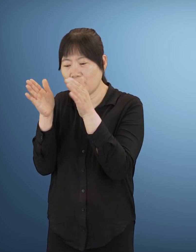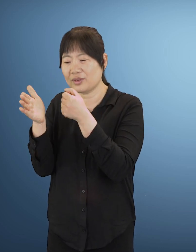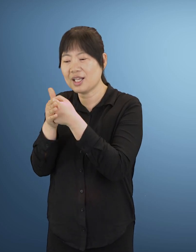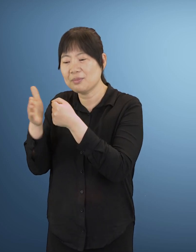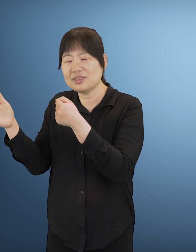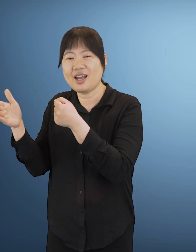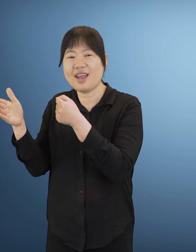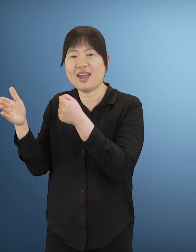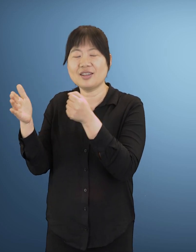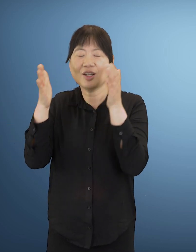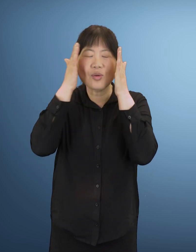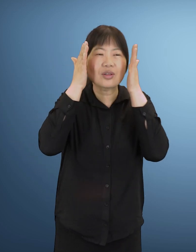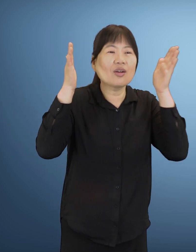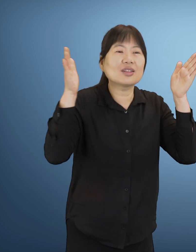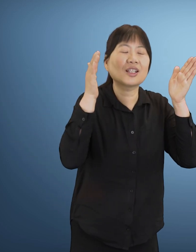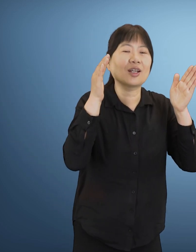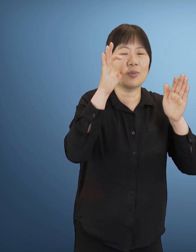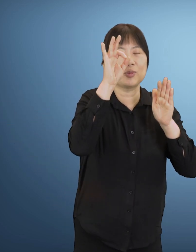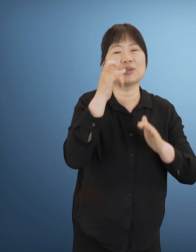사람 내가 잘 알아.